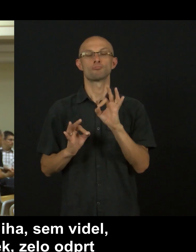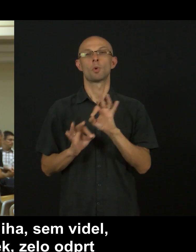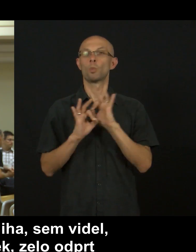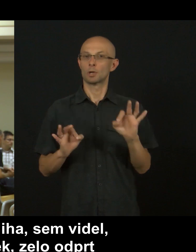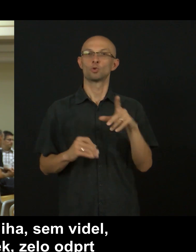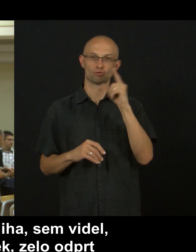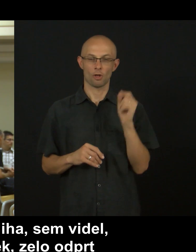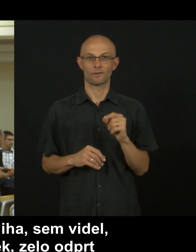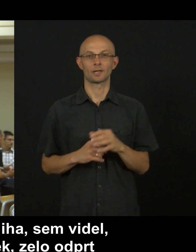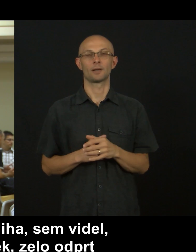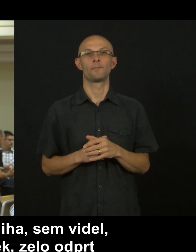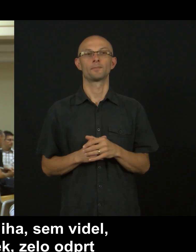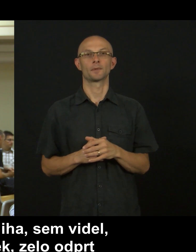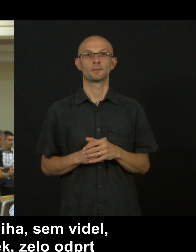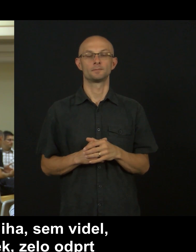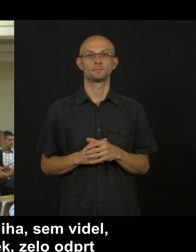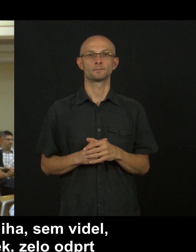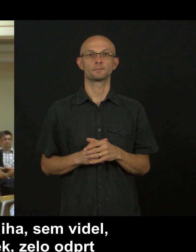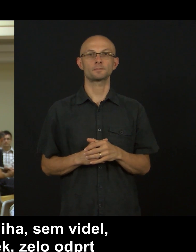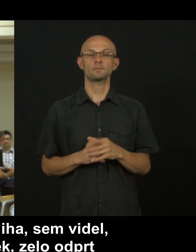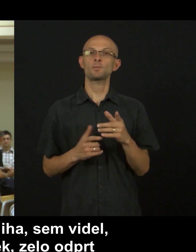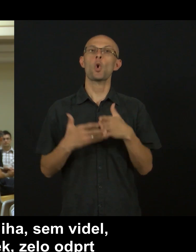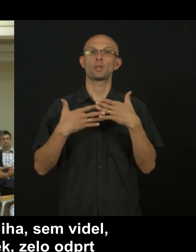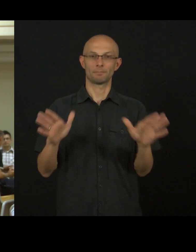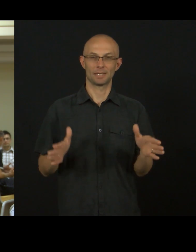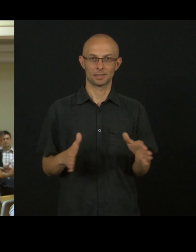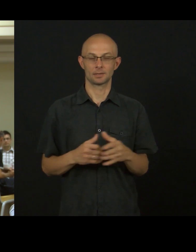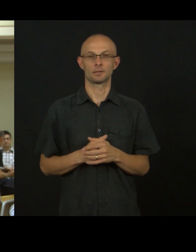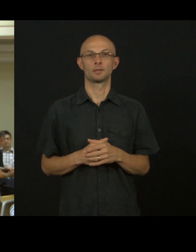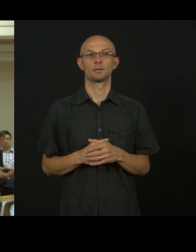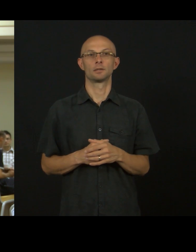v redu človek, zelo odprt